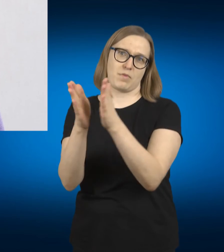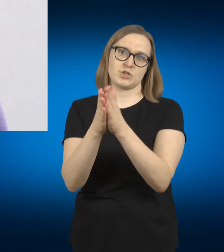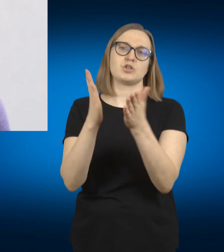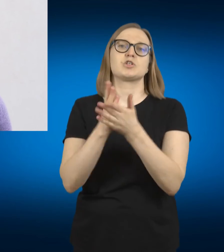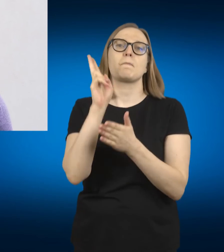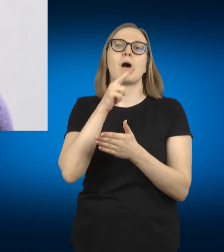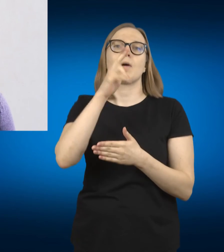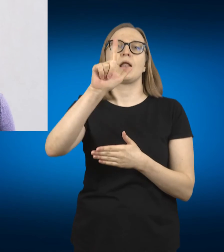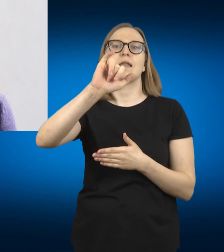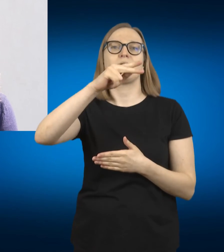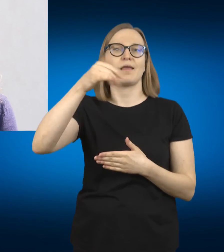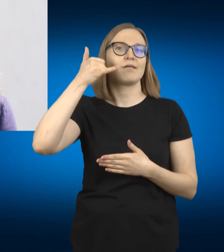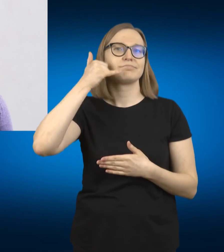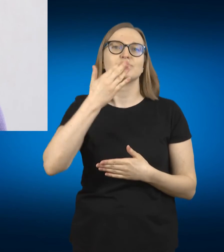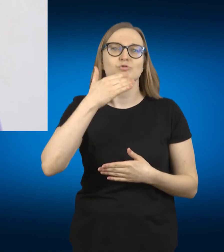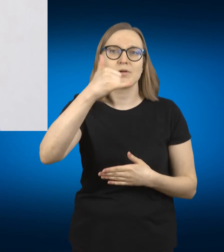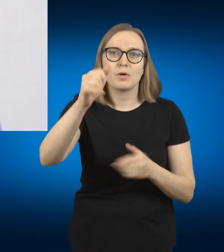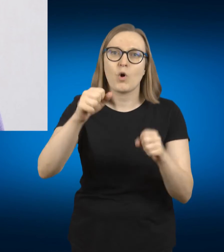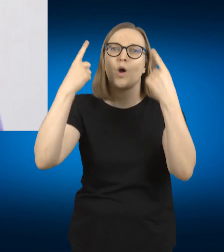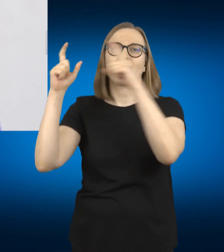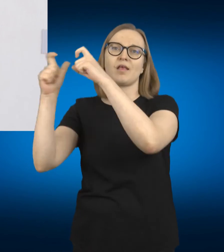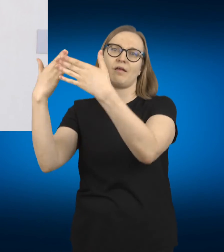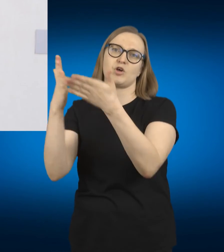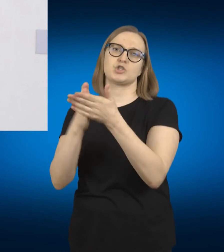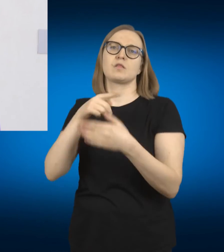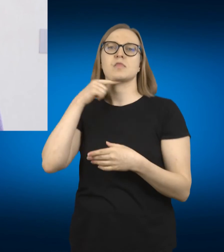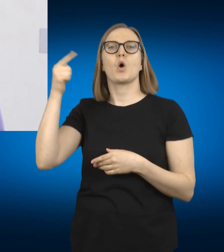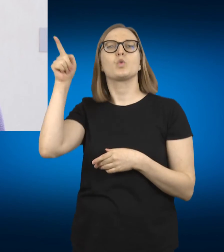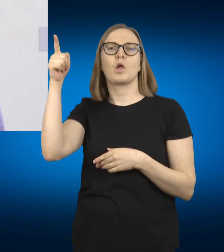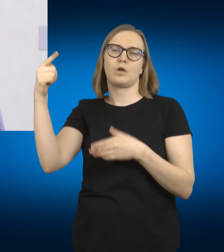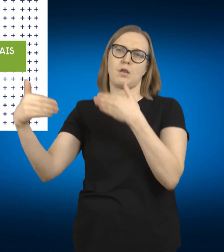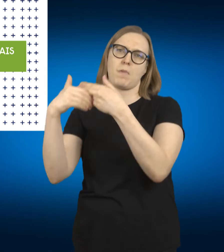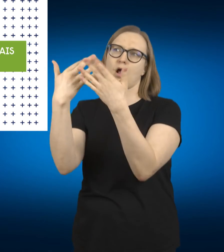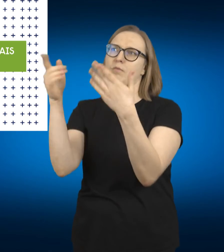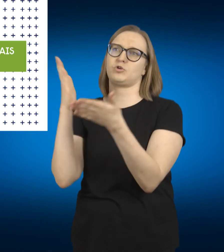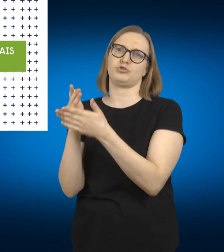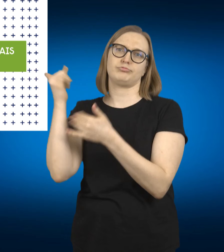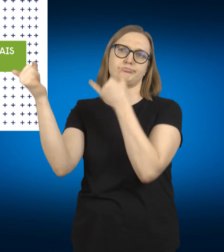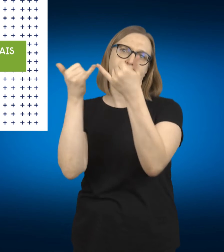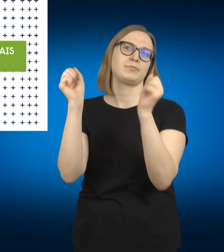liniją arba kreiptis į kitas tarnybas. Šiuo metu tikrai didžioji dalis teikia pagalbą nuotoliniu būdu.